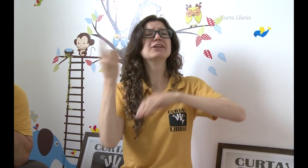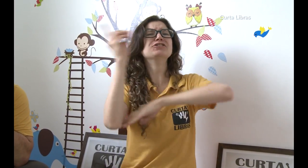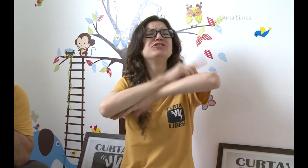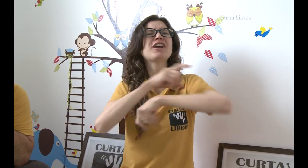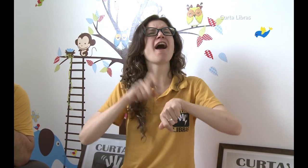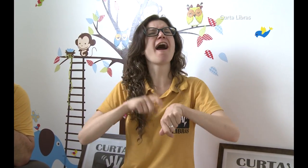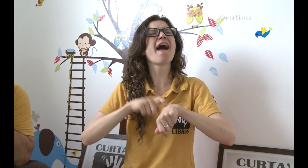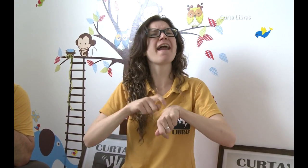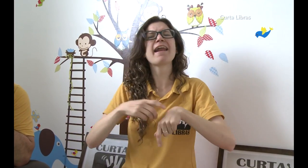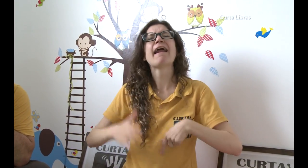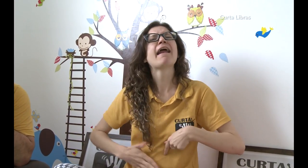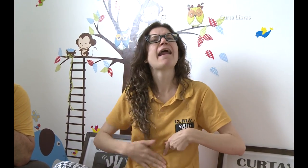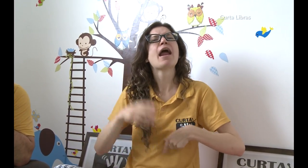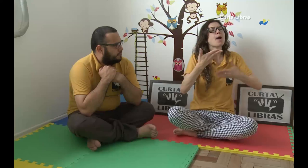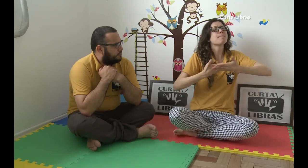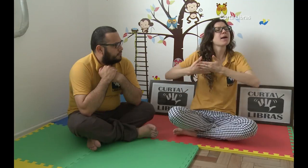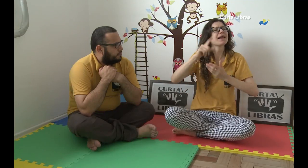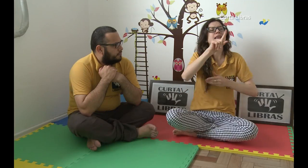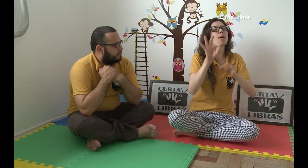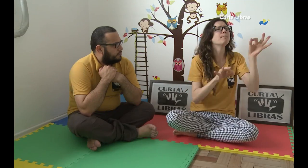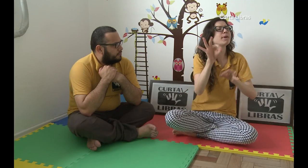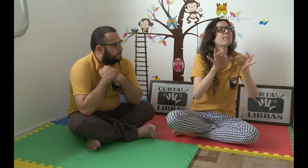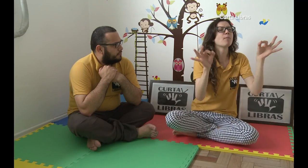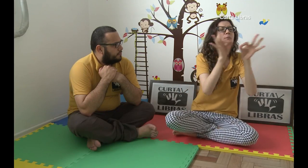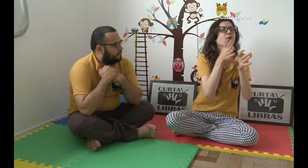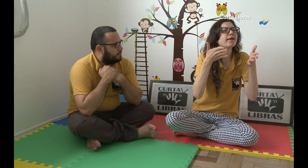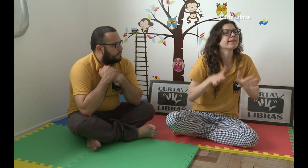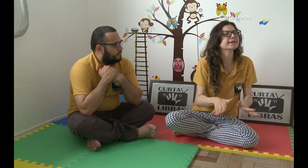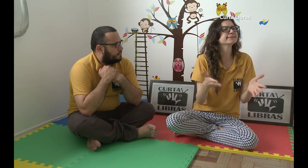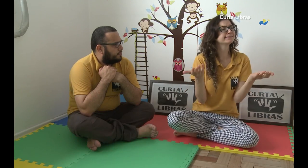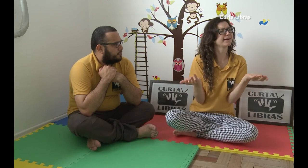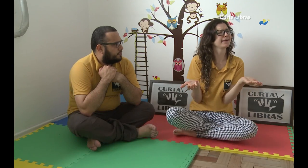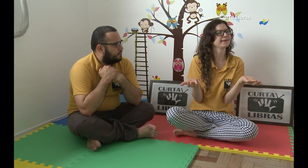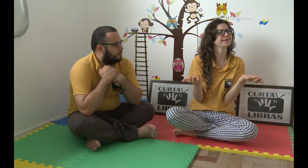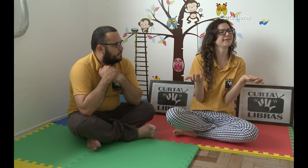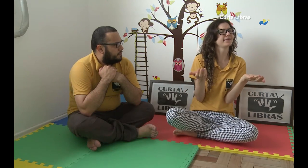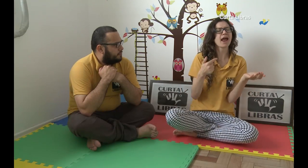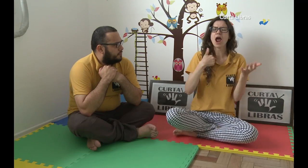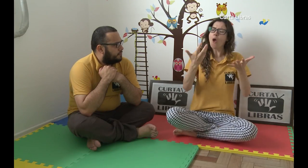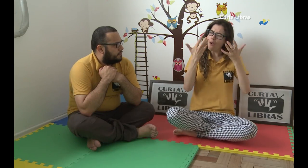pronto para nascer E eu queria que o meu bebê Escolhesse o dia E o horário do nascimento